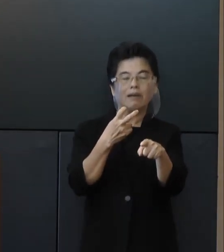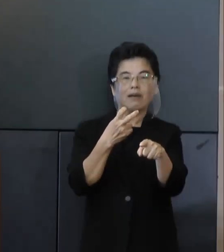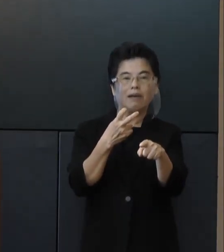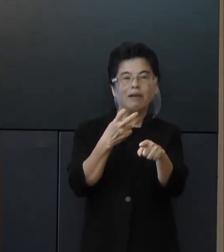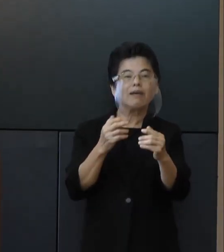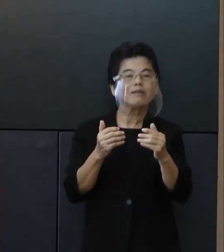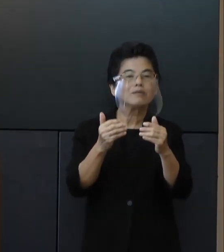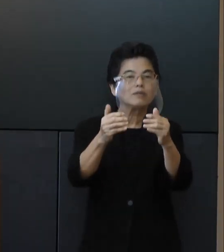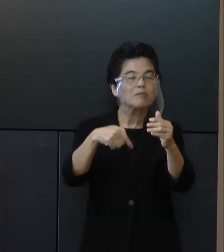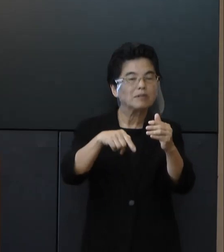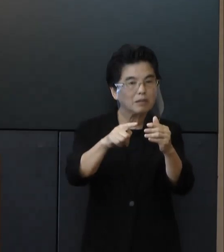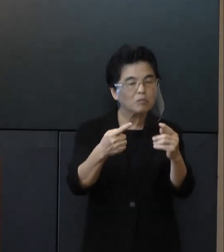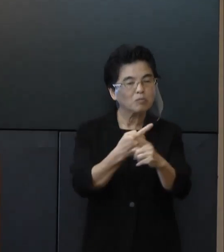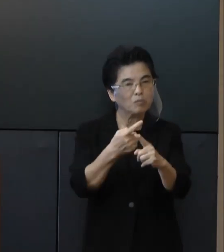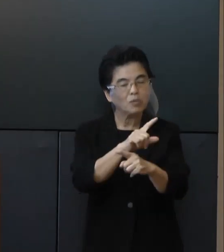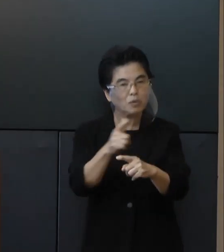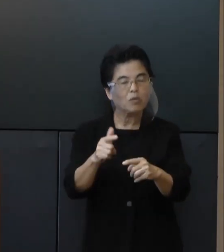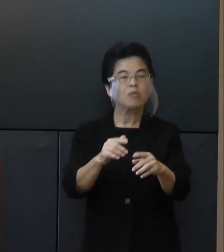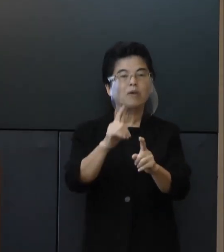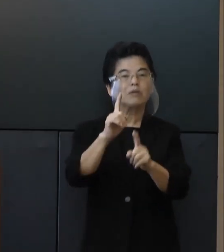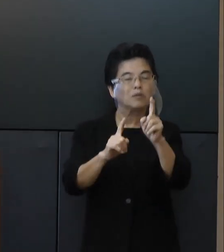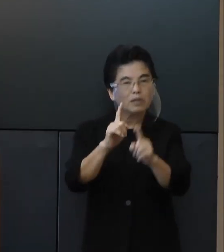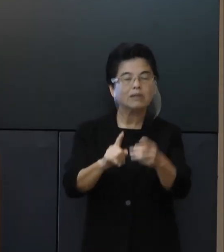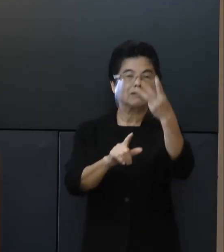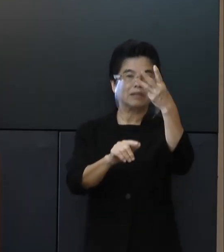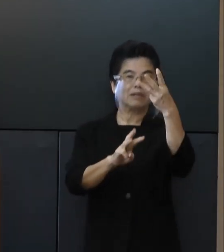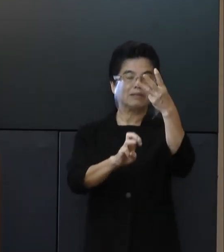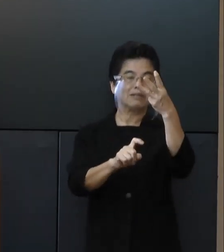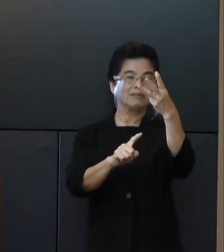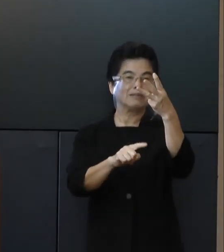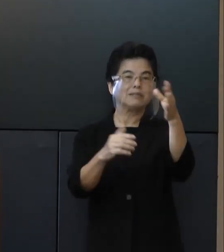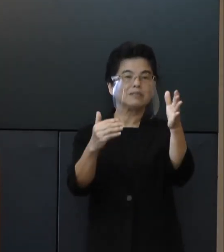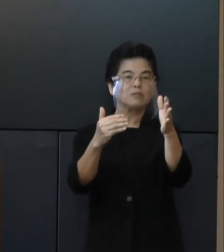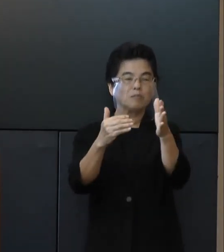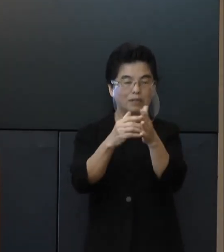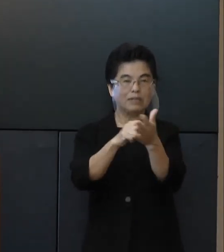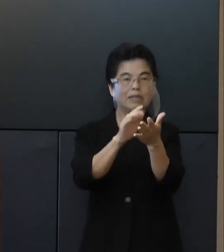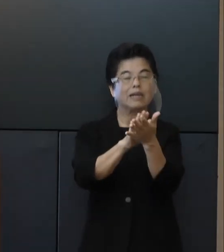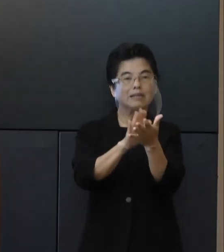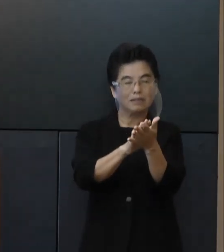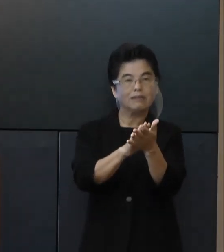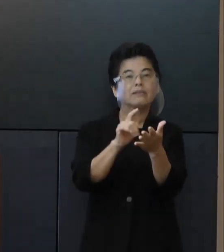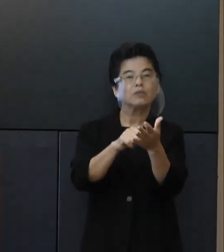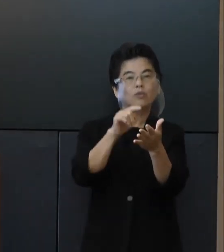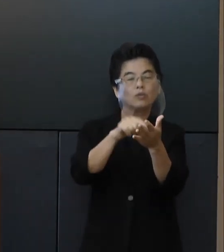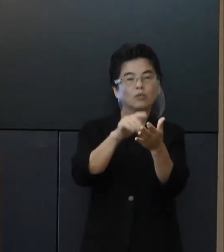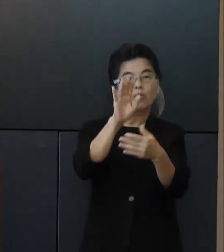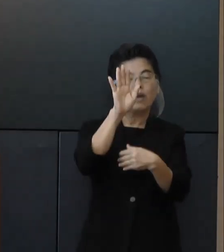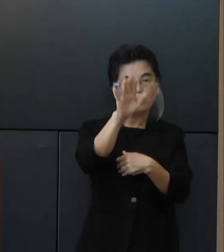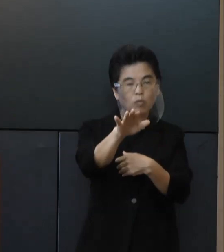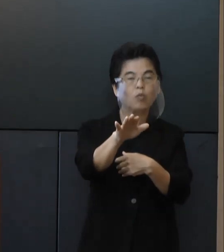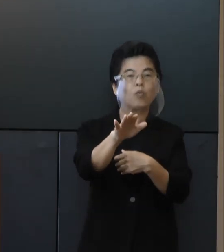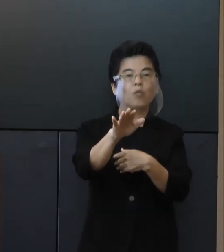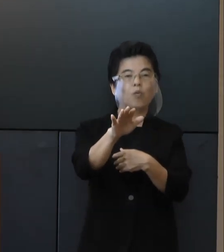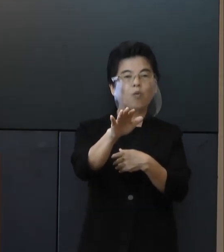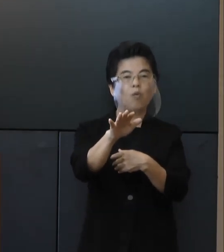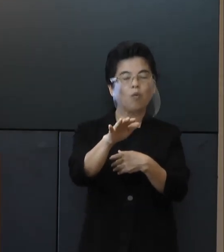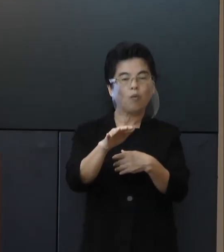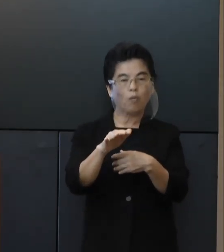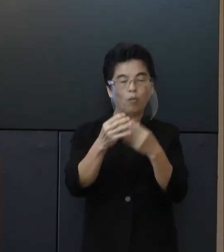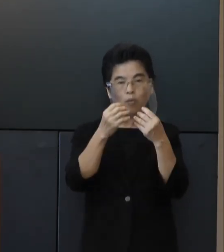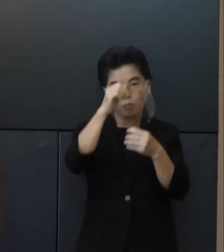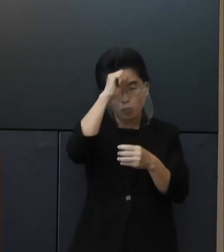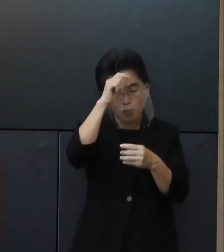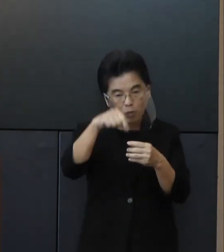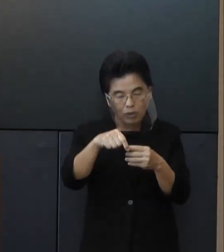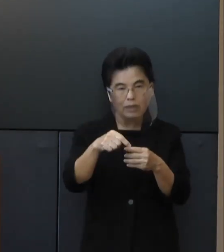進めていく必要があるということで、とりあえず3月31日と言っておりますけれども、その後またコロナ自体 の